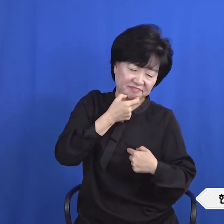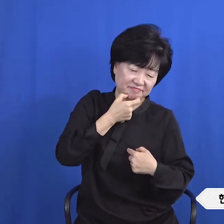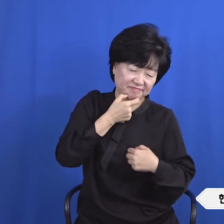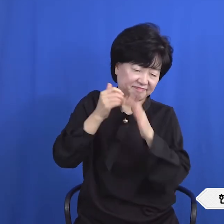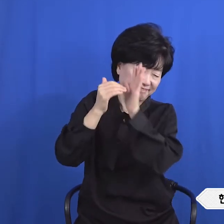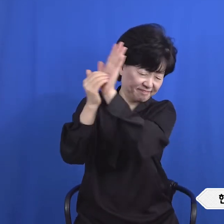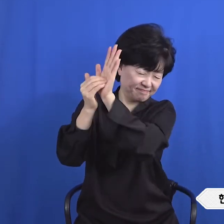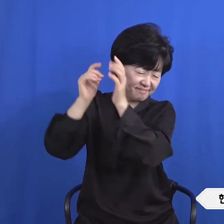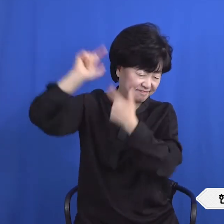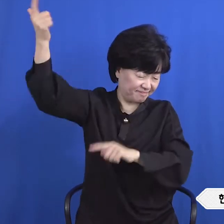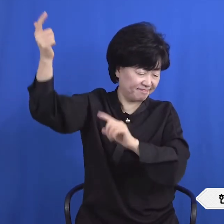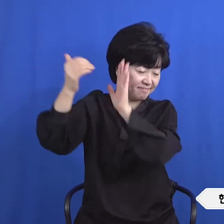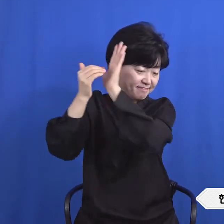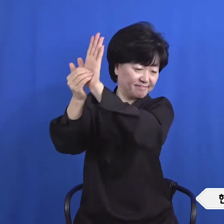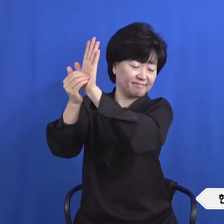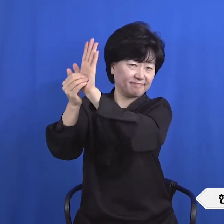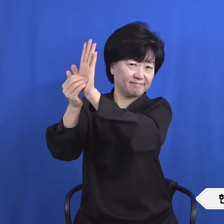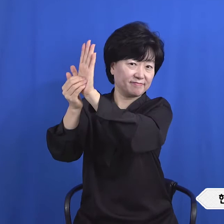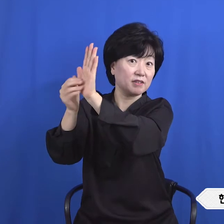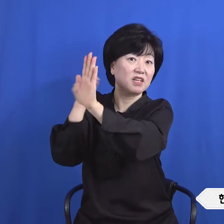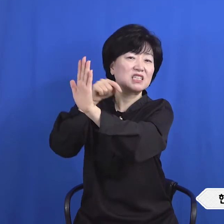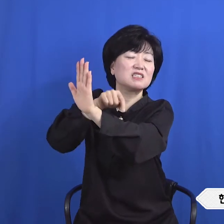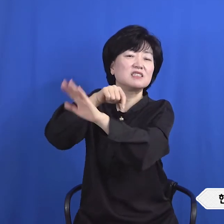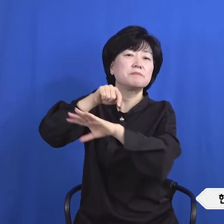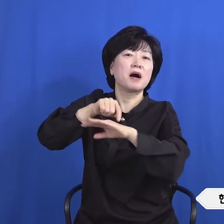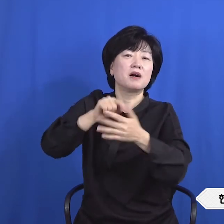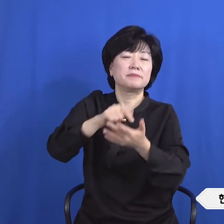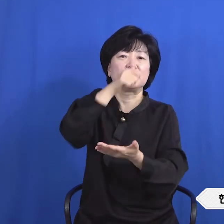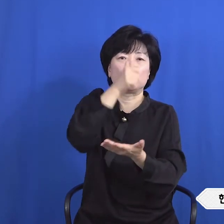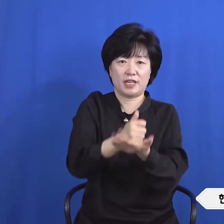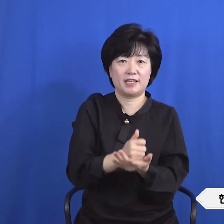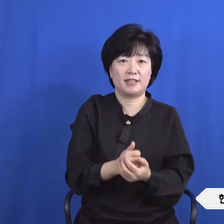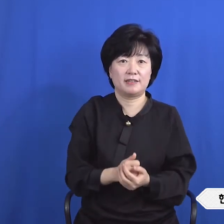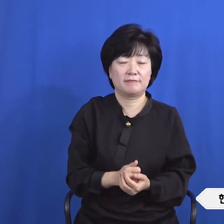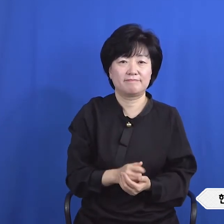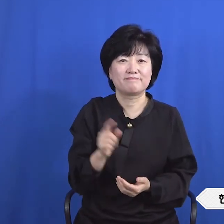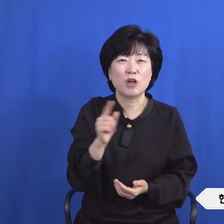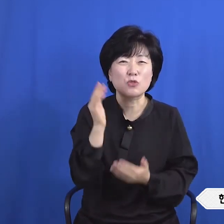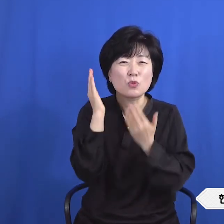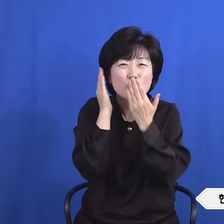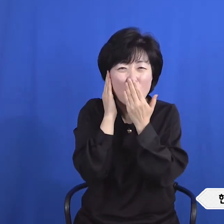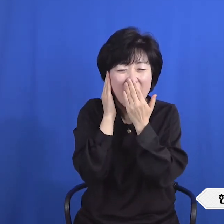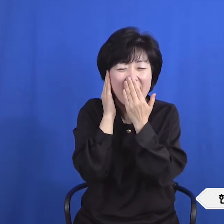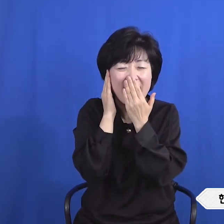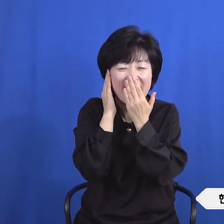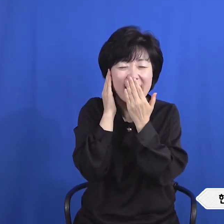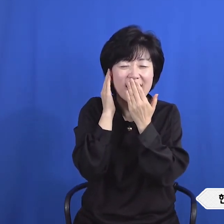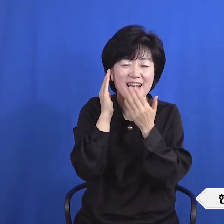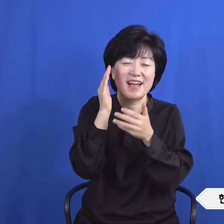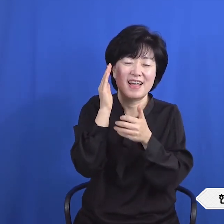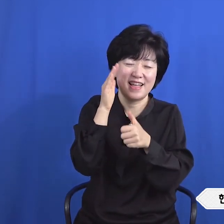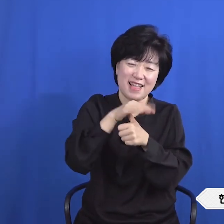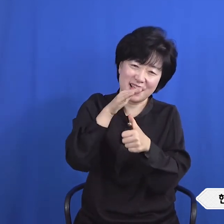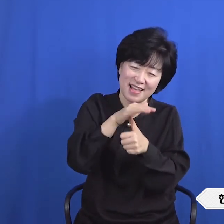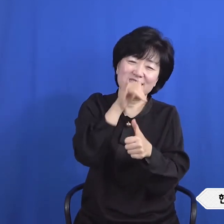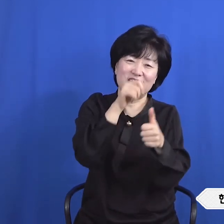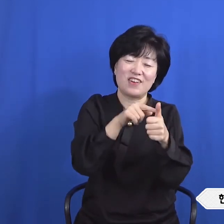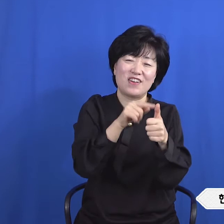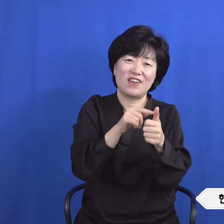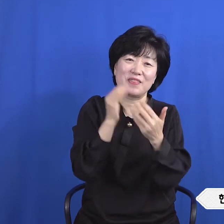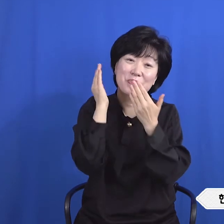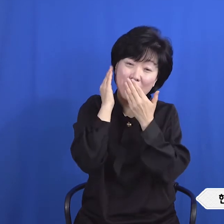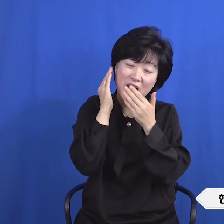고의적으로 거부해버리는 것이 죄입니다. 어떤 농아 아이가 있습니다. 이 아이는